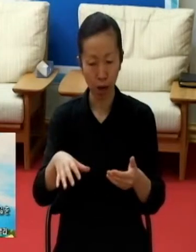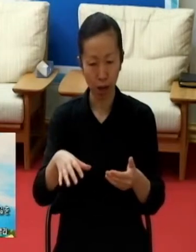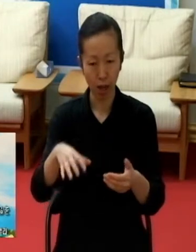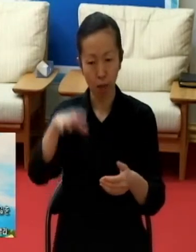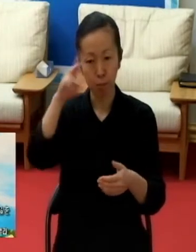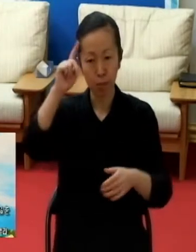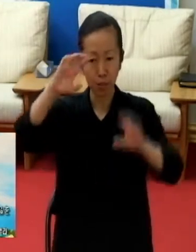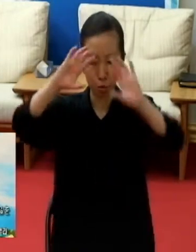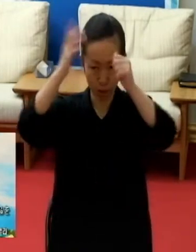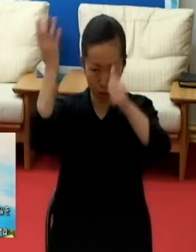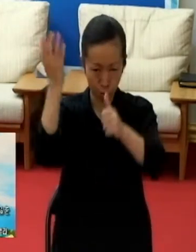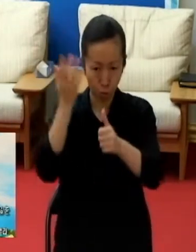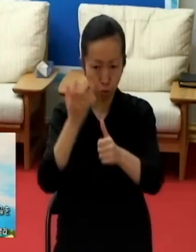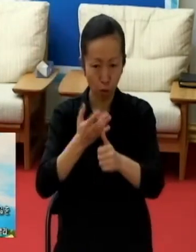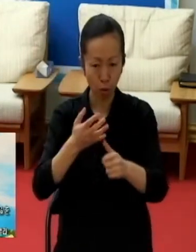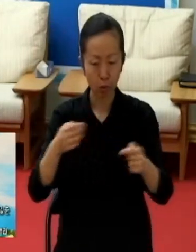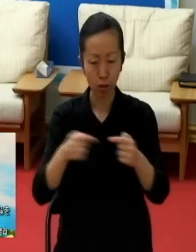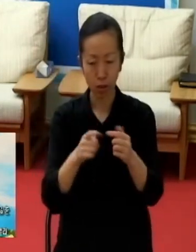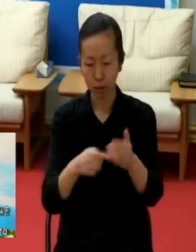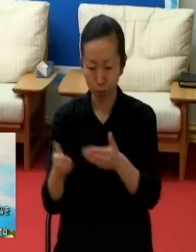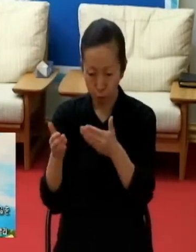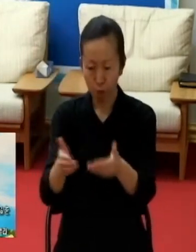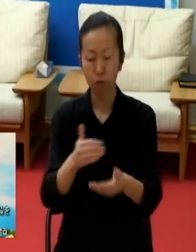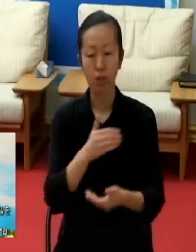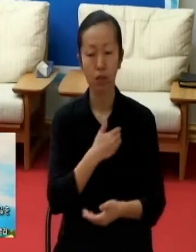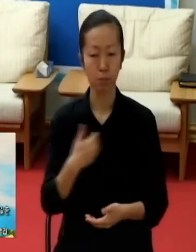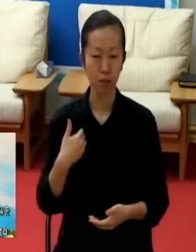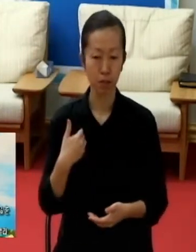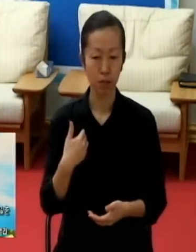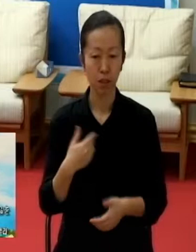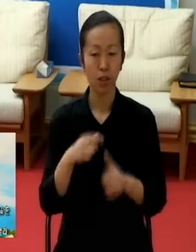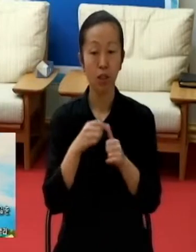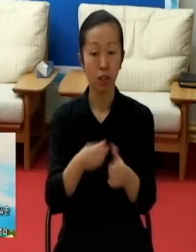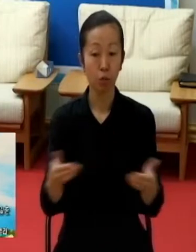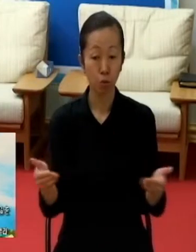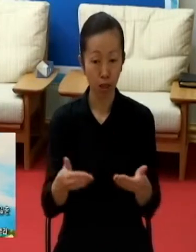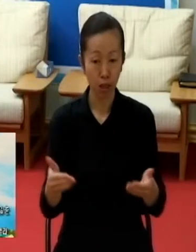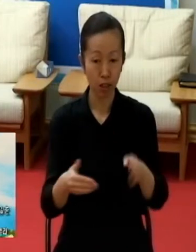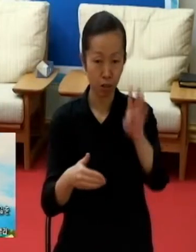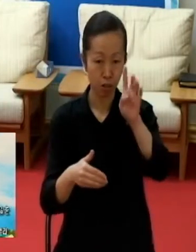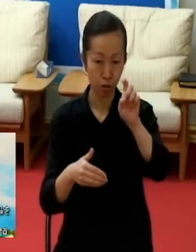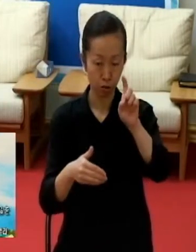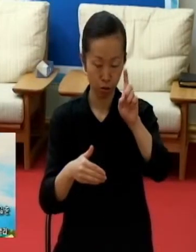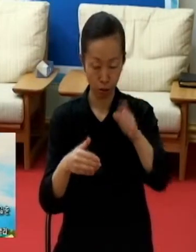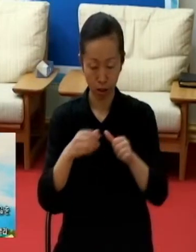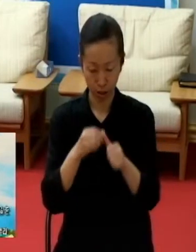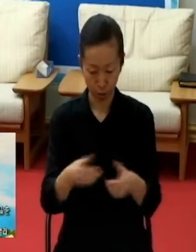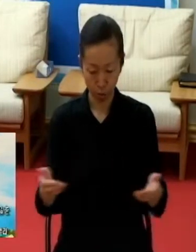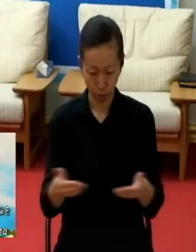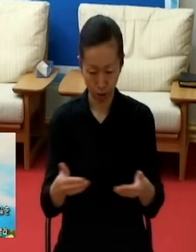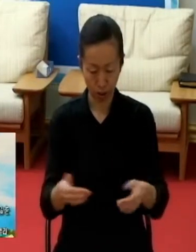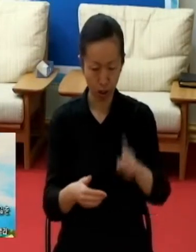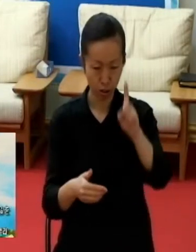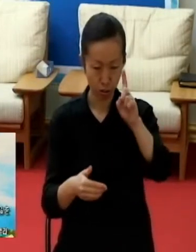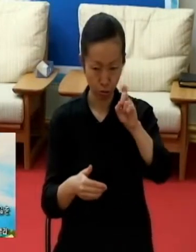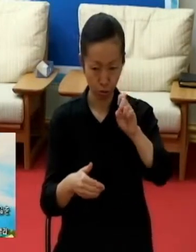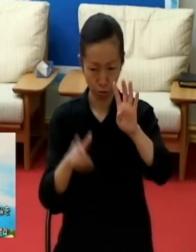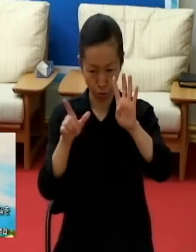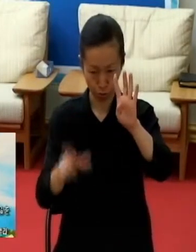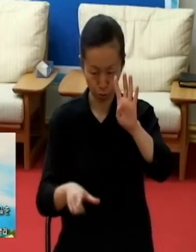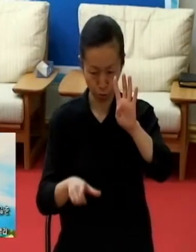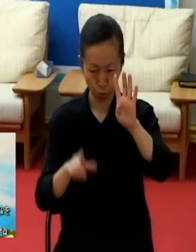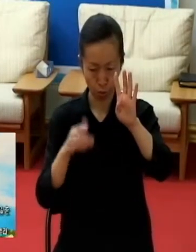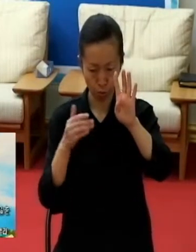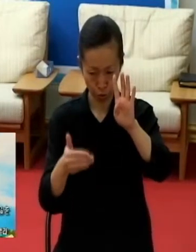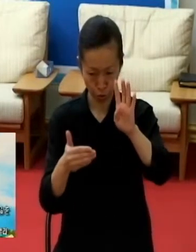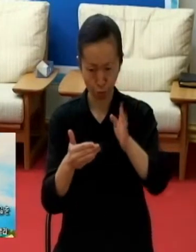ができます。 사도행전 14장 19절에 보면요. 人の働き14の19節を見ると、 바울은 복음을 전하다 돌에 맞아